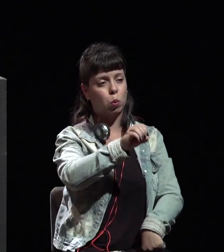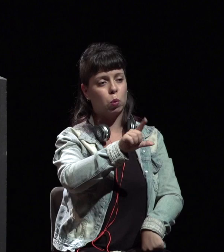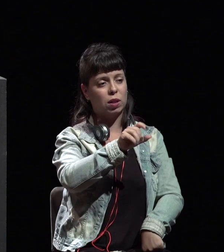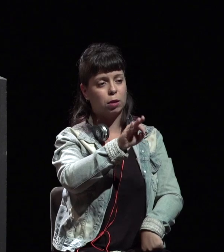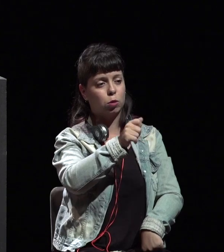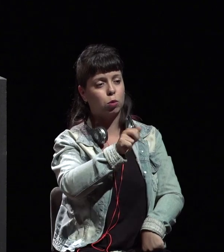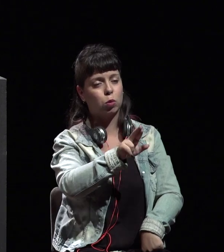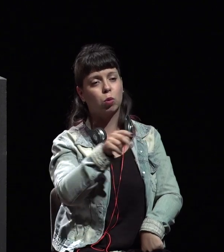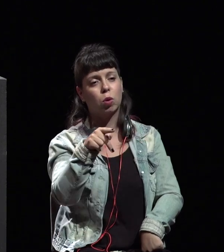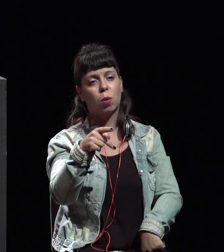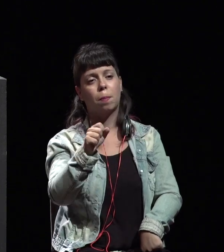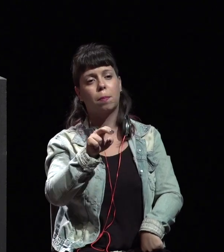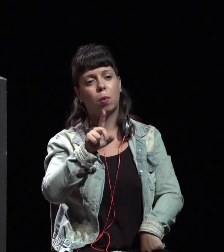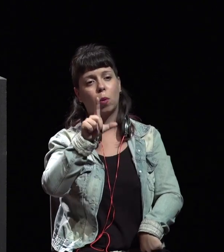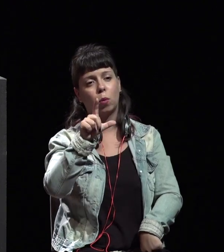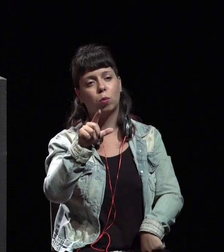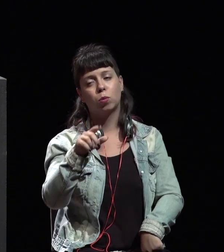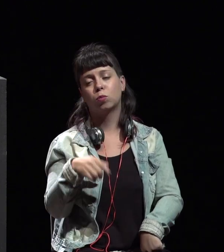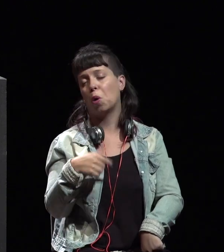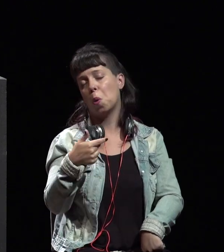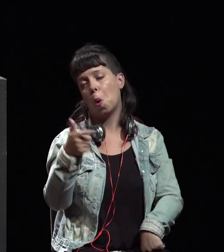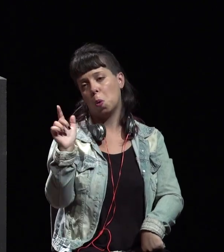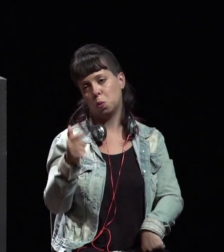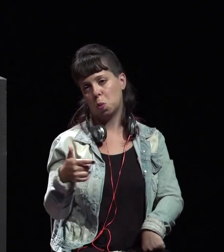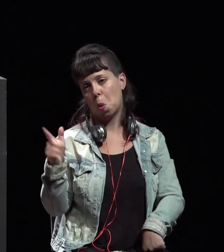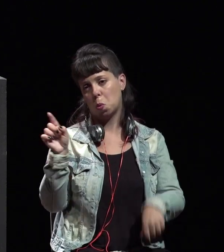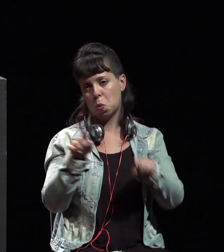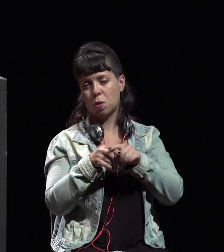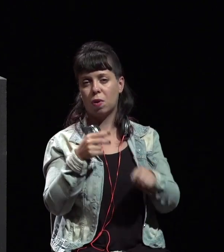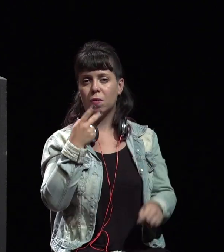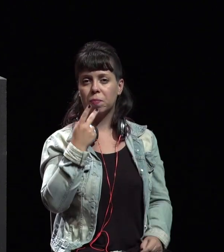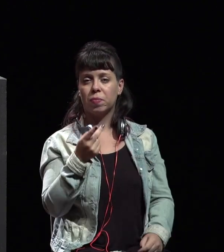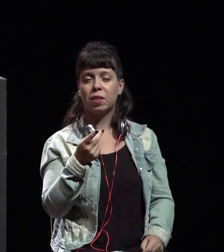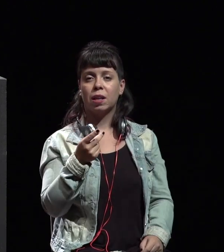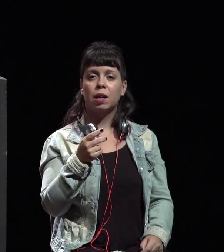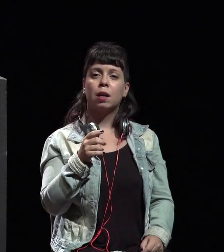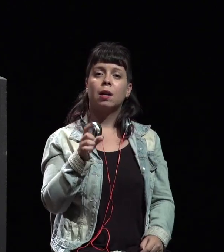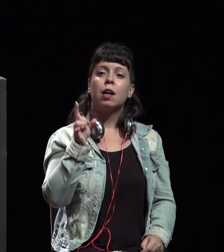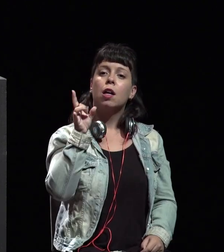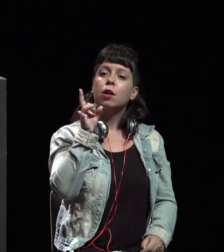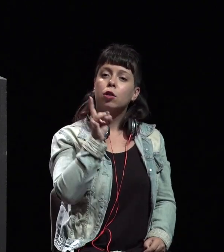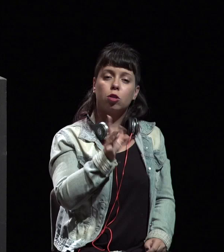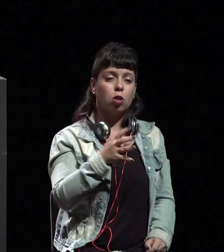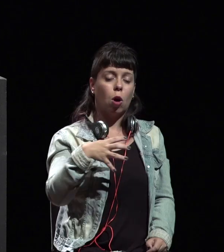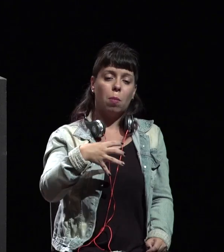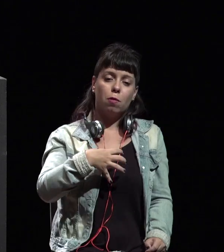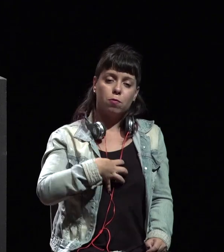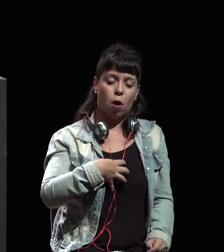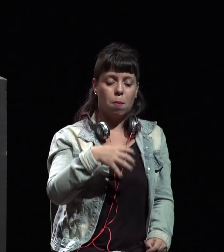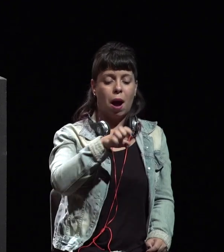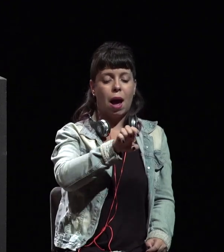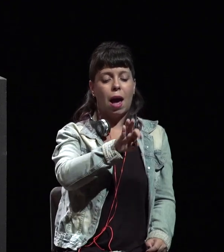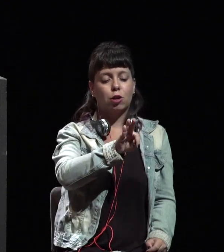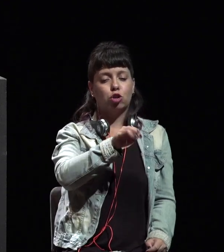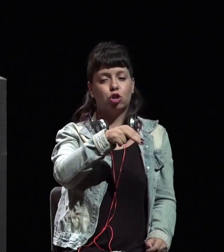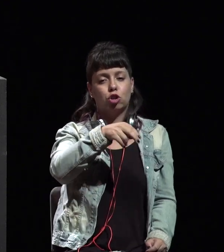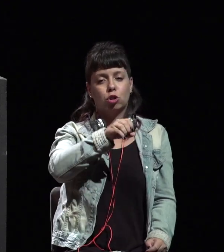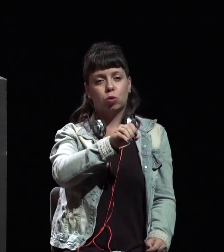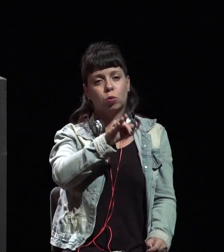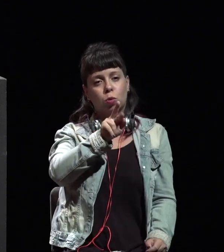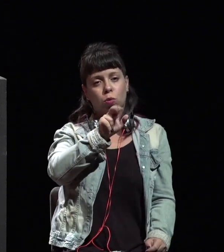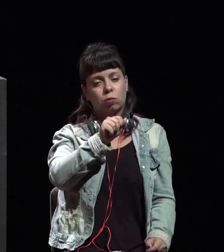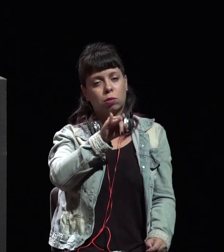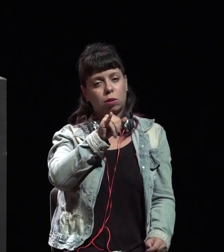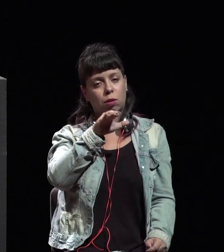como Tim Ingold e outros, né, e que se transforma, assim, em uma pura forma etnográfica, a ser preenchida pelas